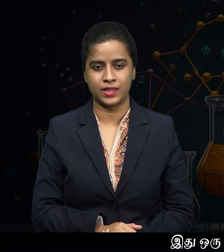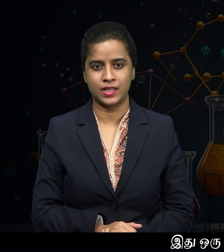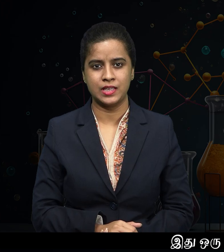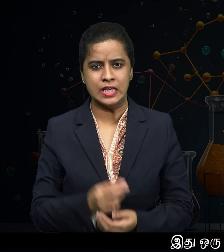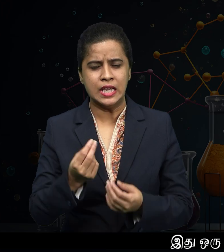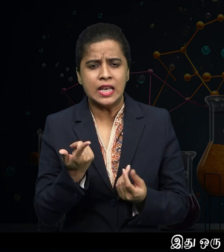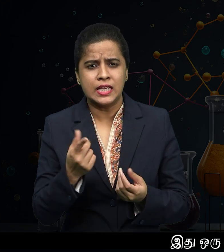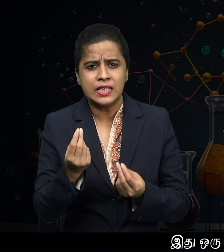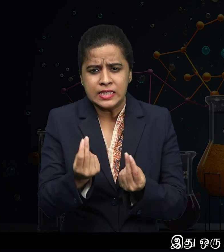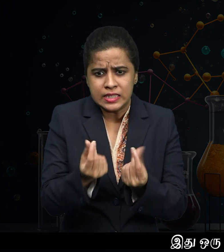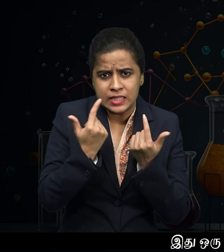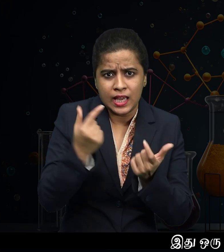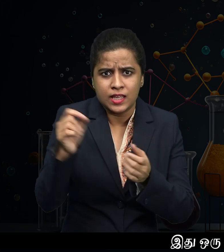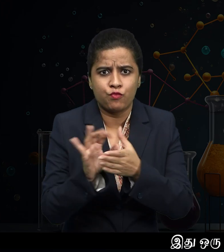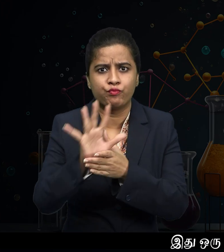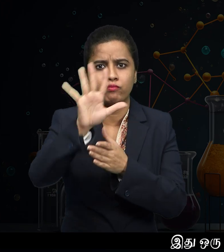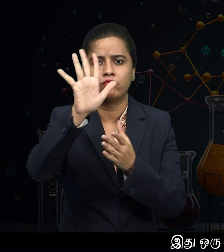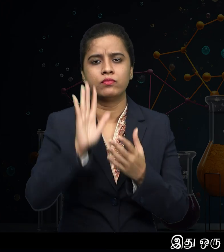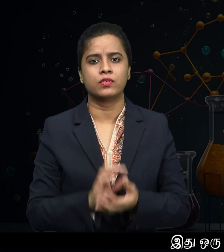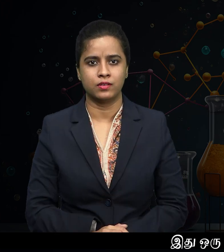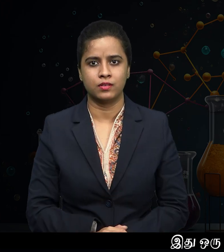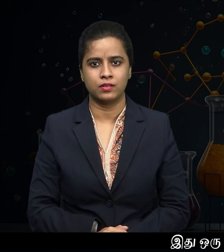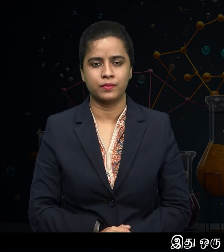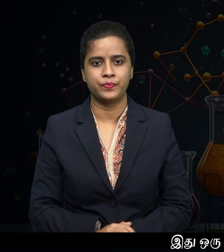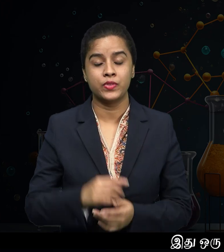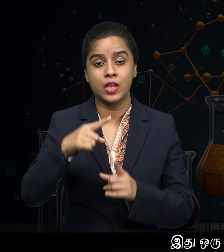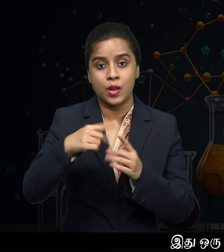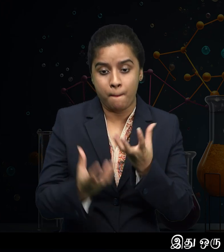இது ஒரு ஆவியாக்கும் திரவம்.